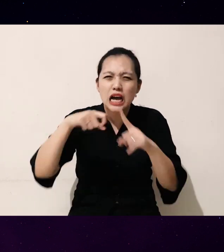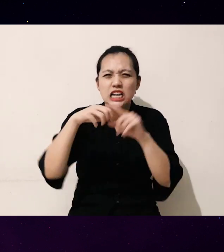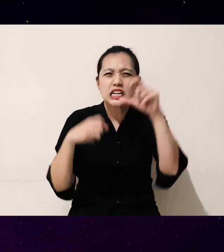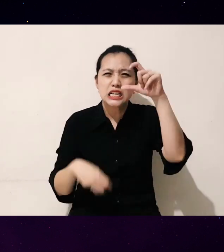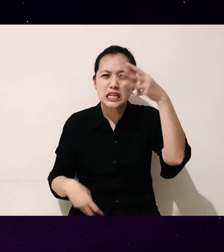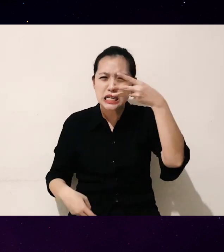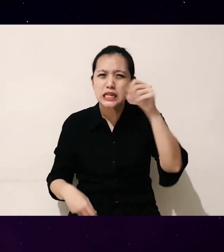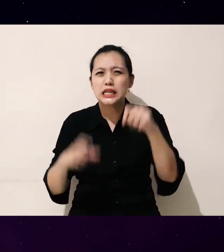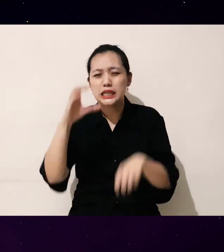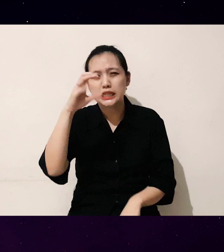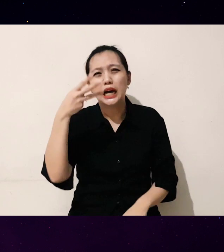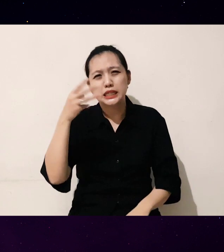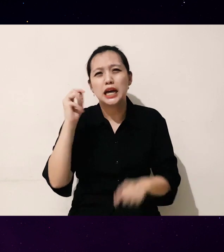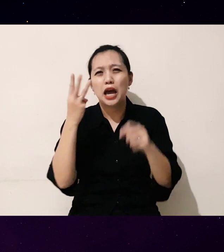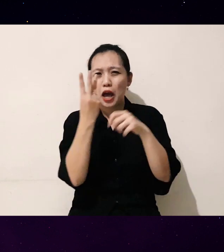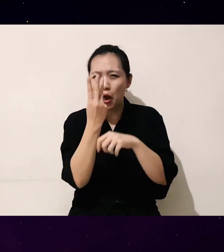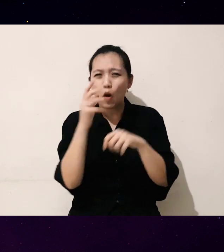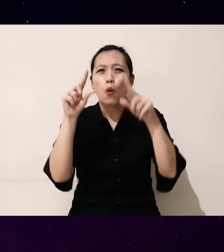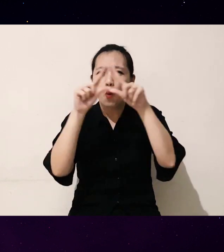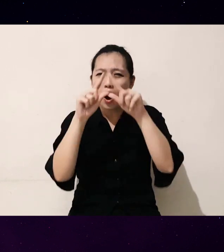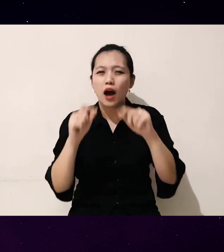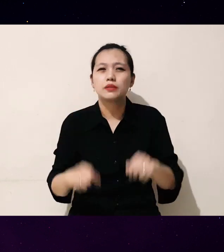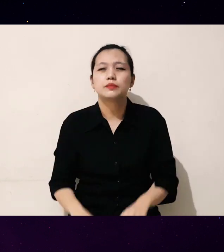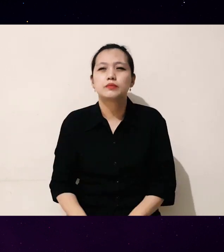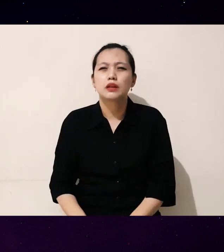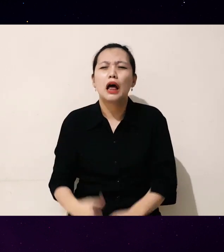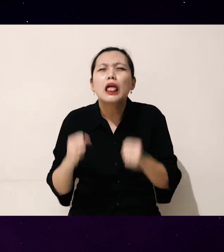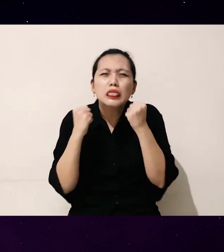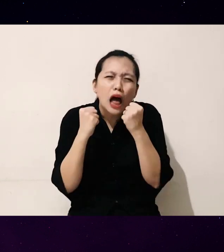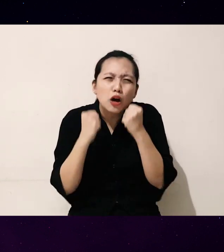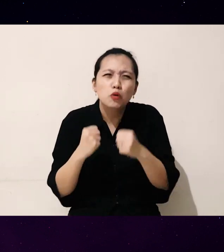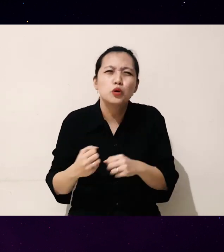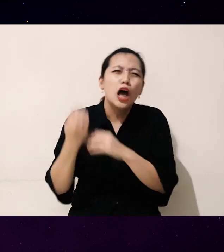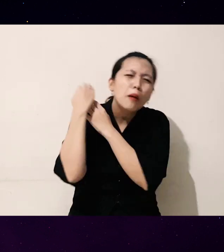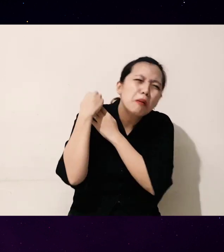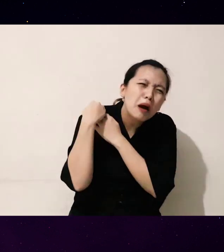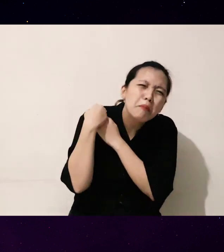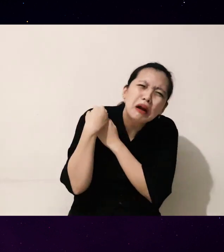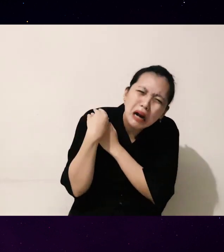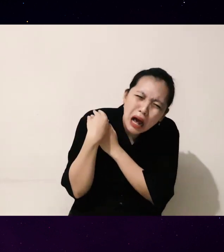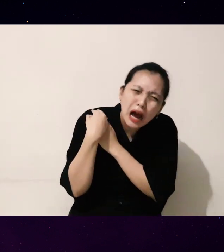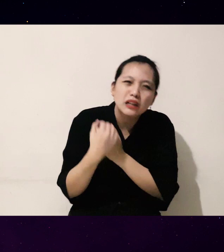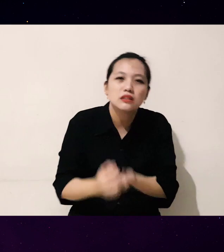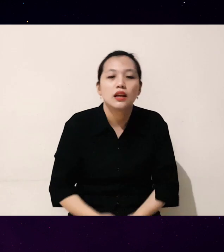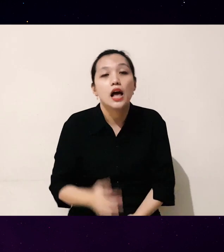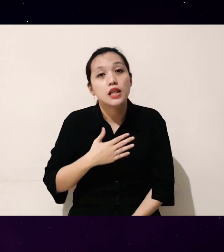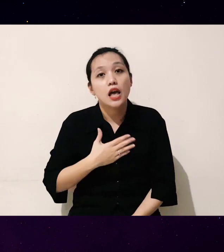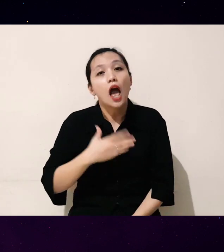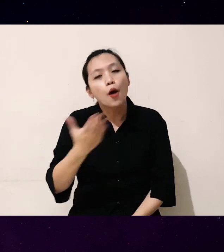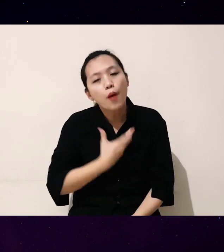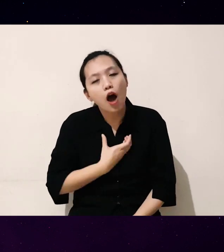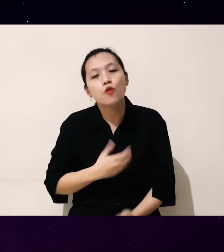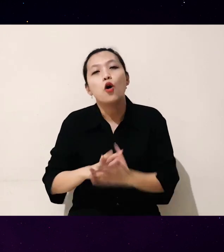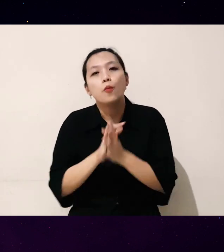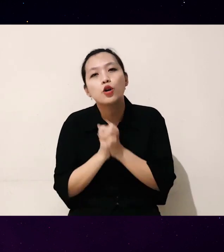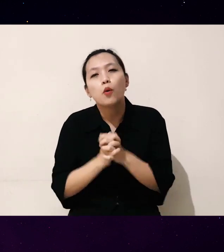tidak kuat, yang sedang mengalami kekecewaan, yang sedang mengalami depresi, yang juga sedang mengalami